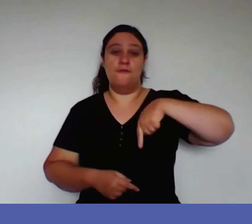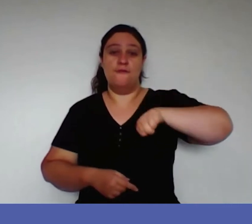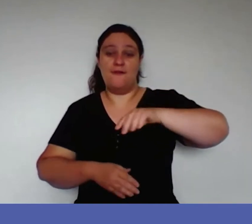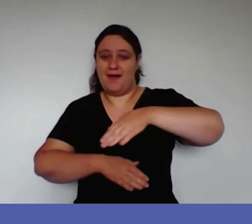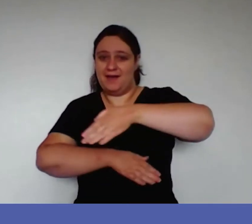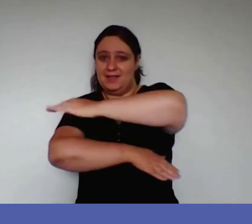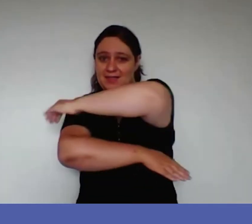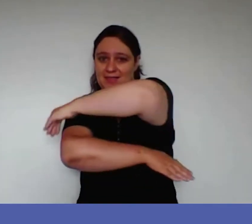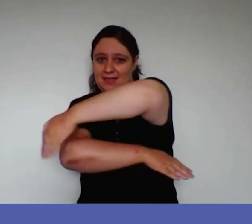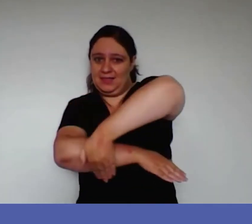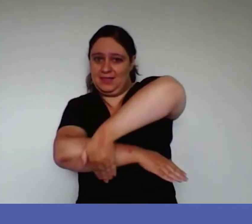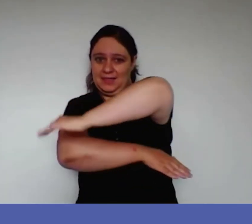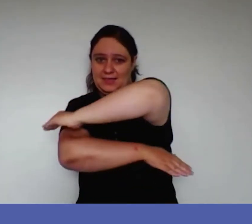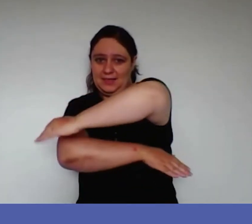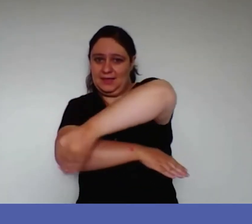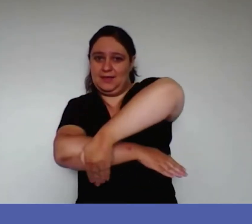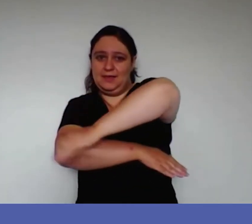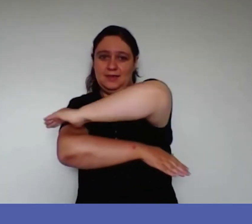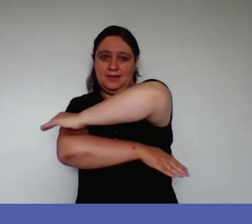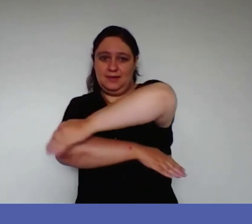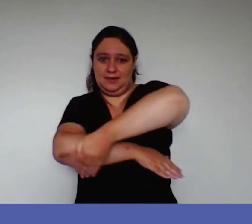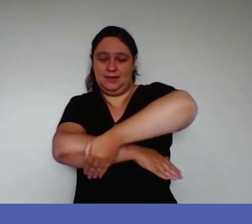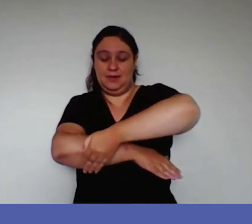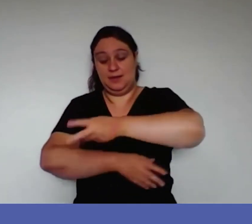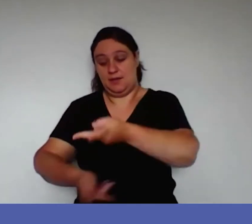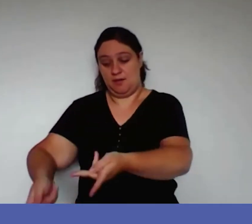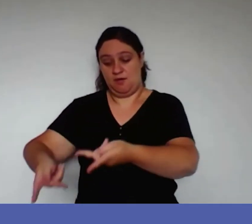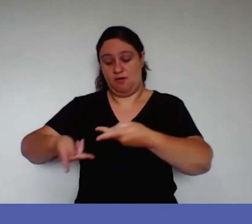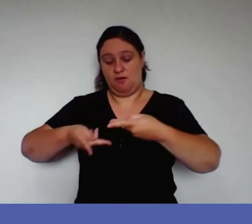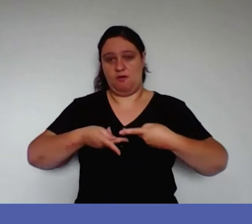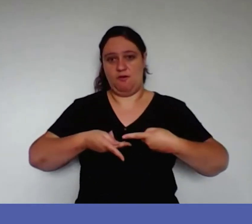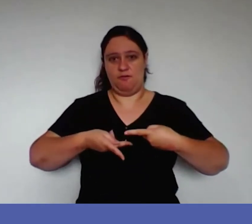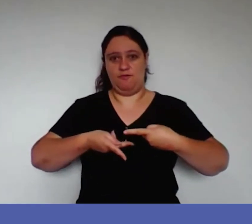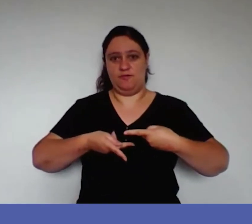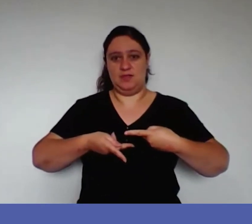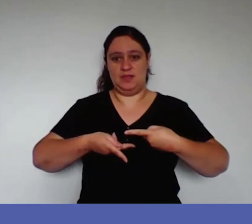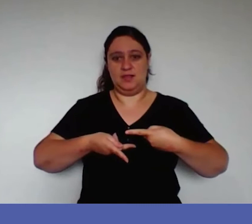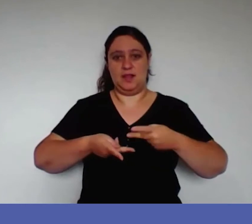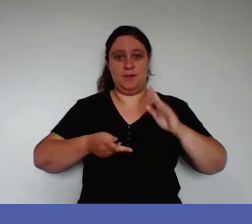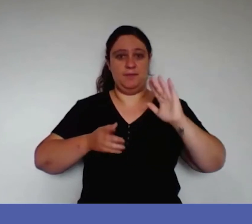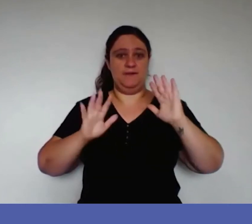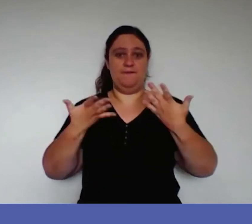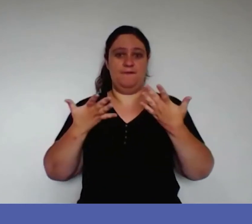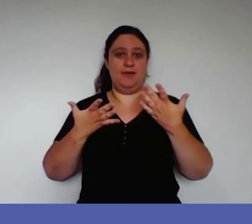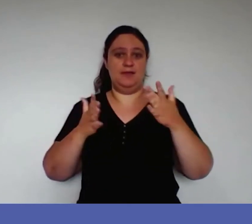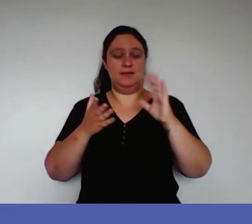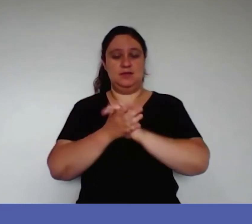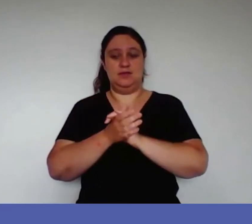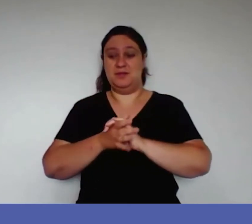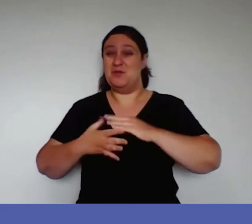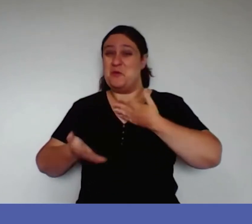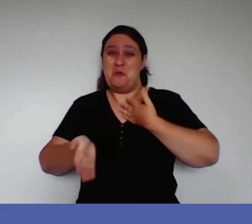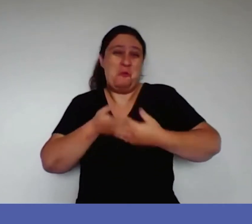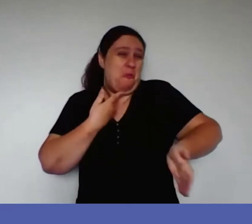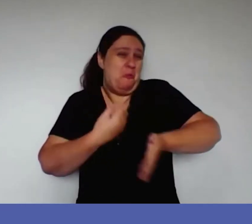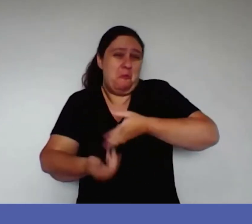ruas, e convidai para as bodas todas as pessoas que encontrardes. Quer dizer, não precisa selecionar, não